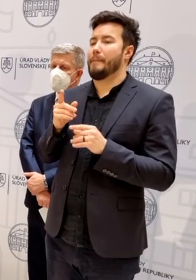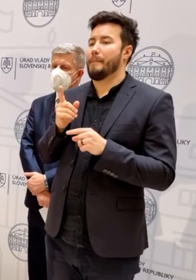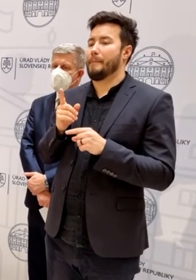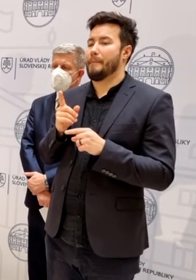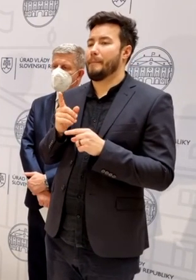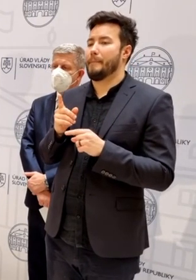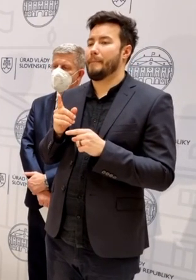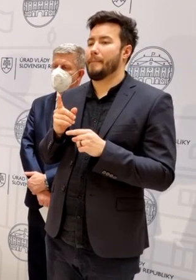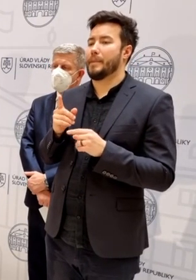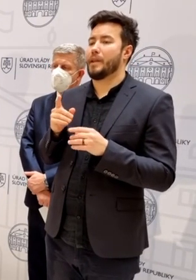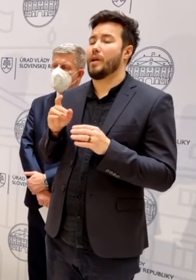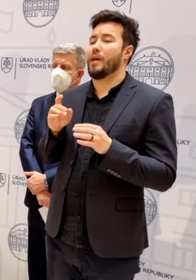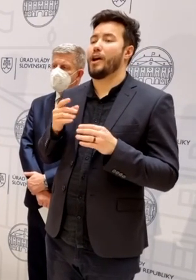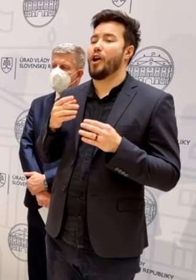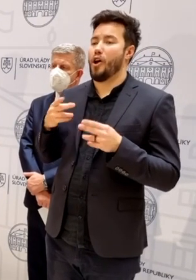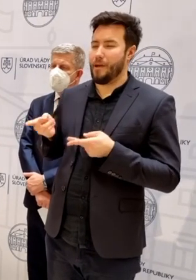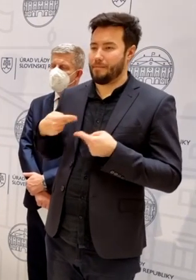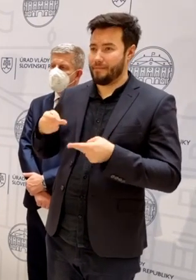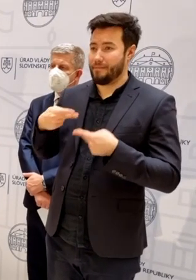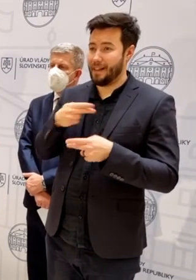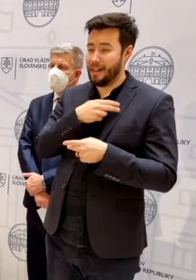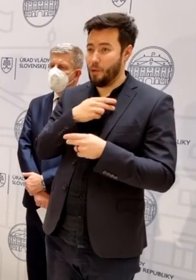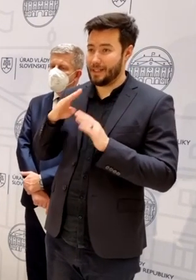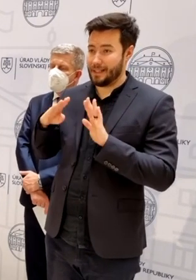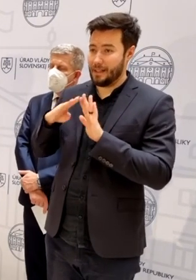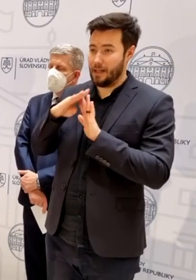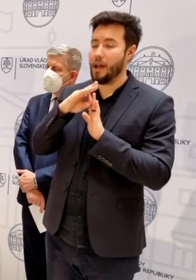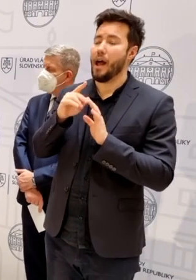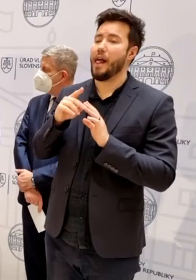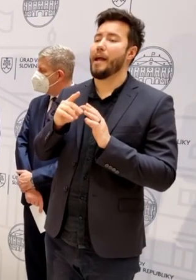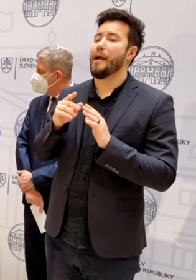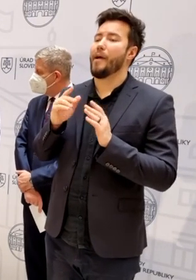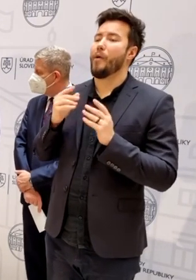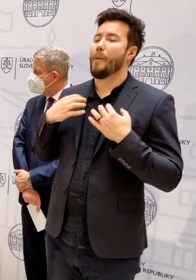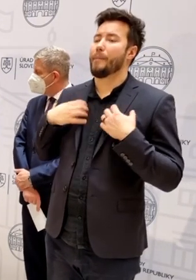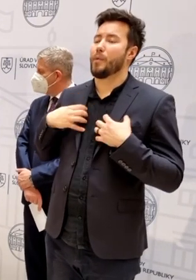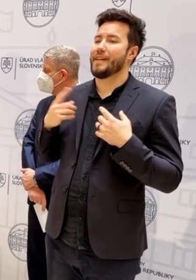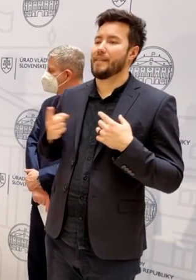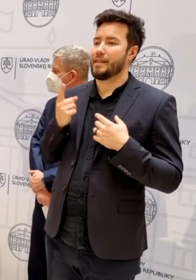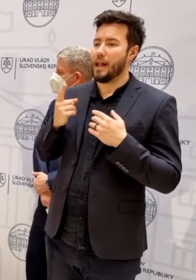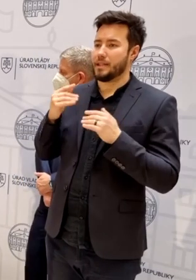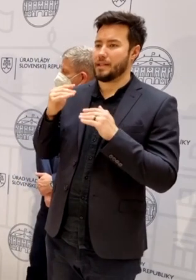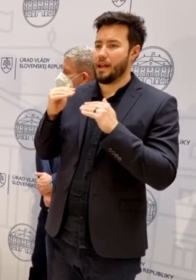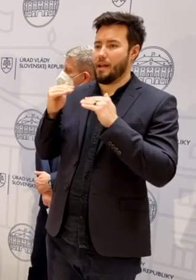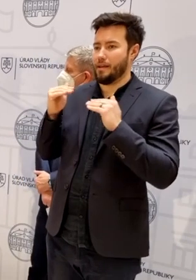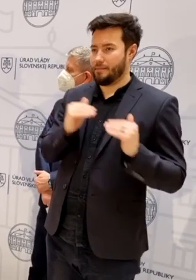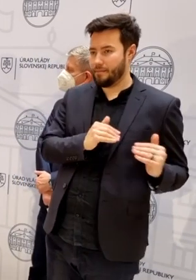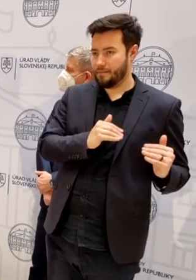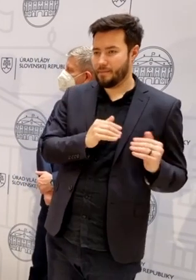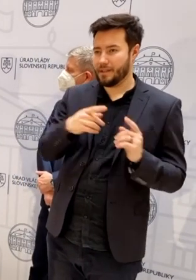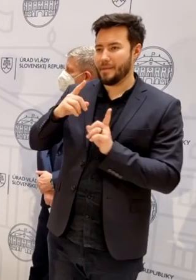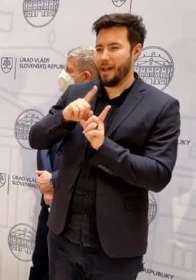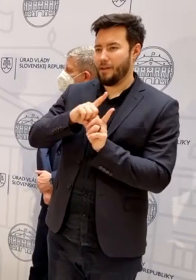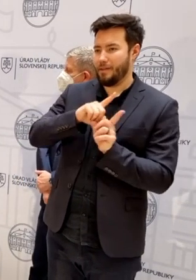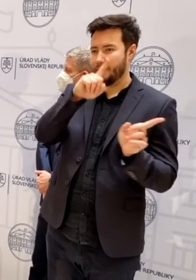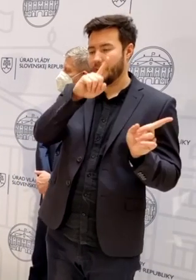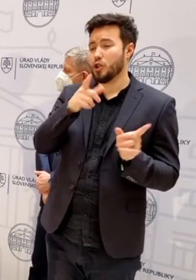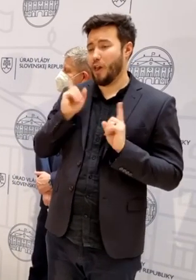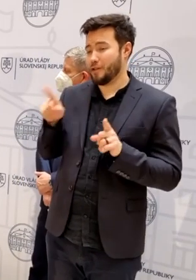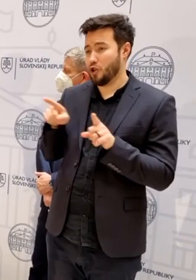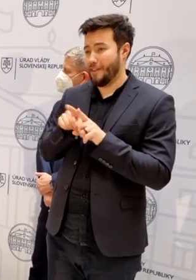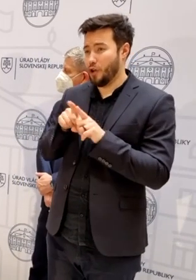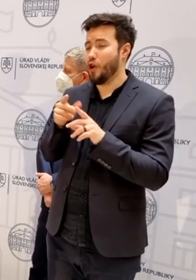a vyžadovania umelej plúcnej ventilácii v vlne Omikron sa deje na Slovensku. A nemocnice tieto